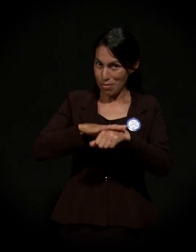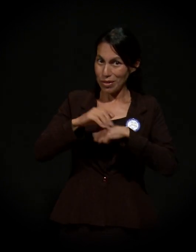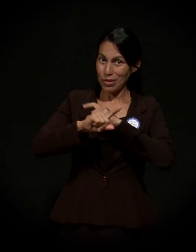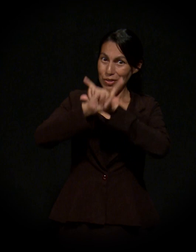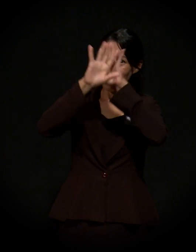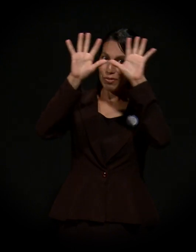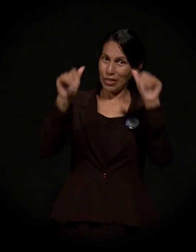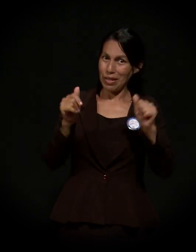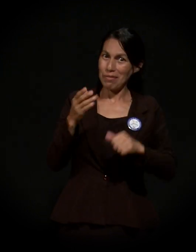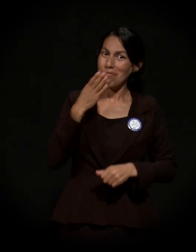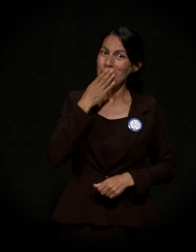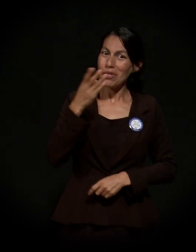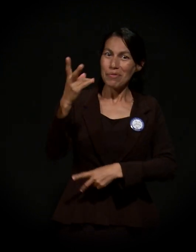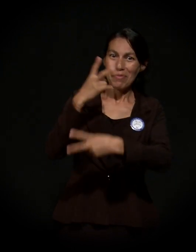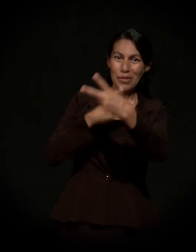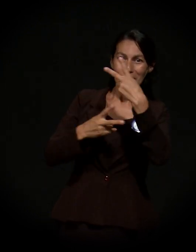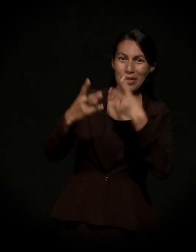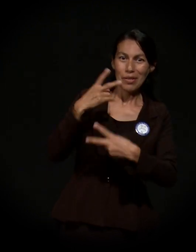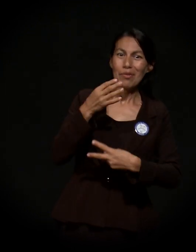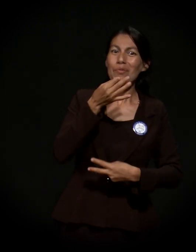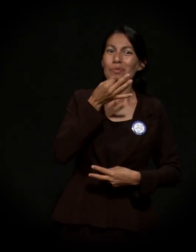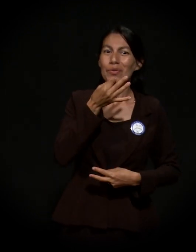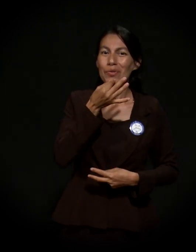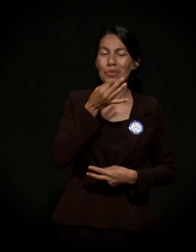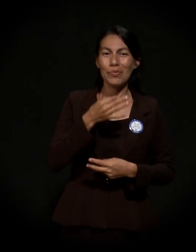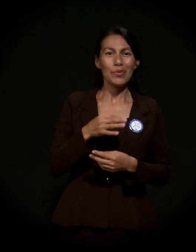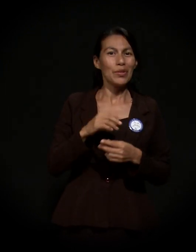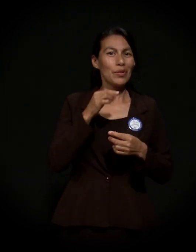al programa Un Momento de Paz.